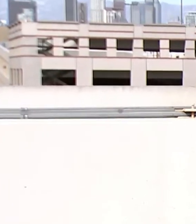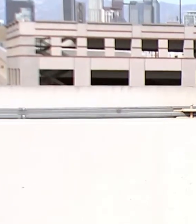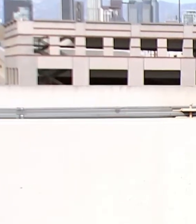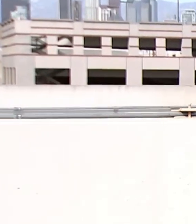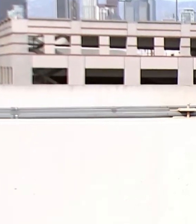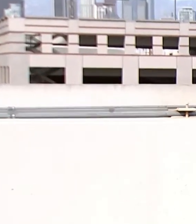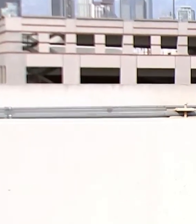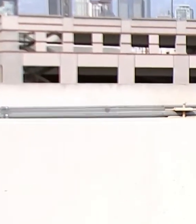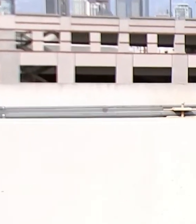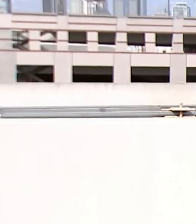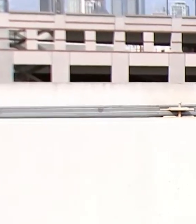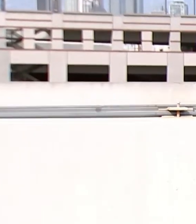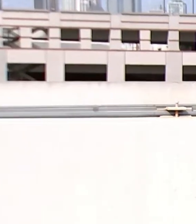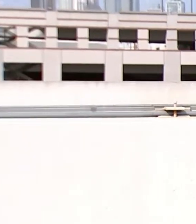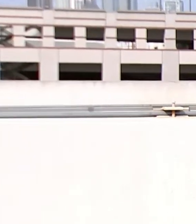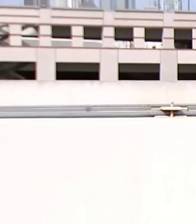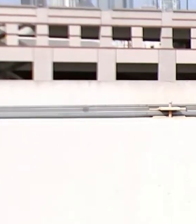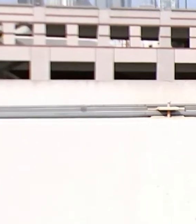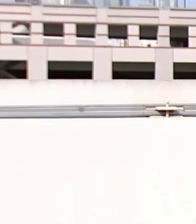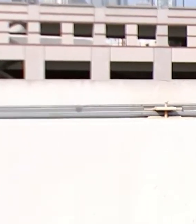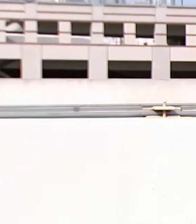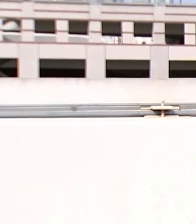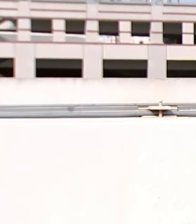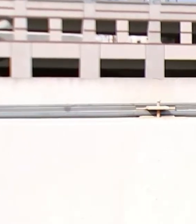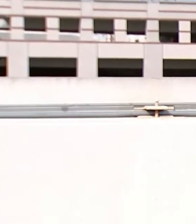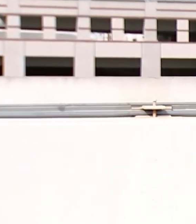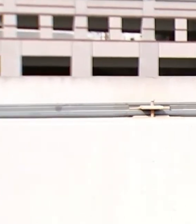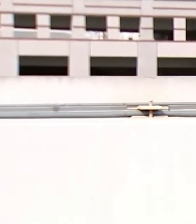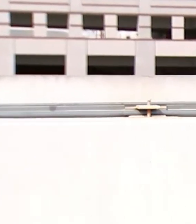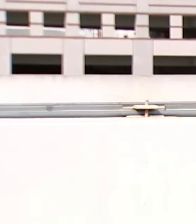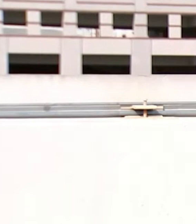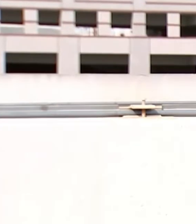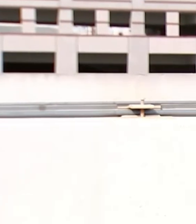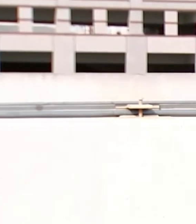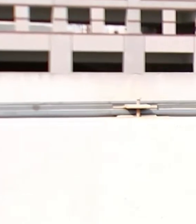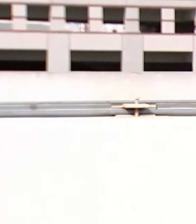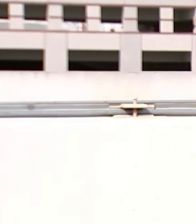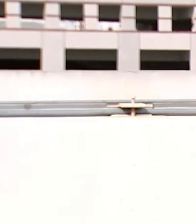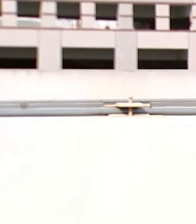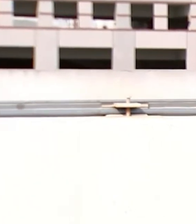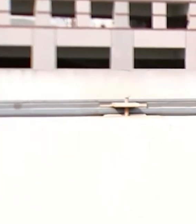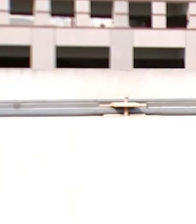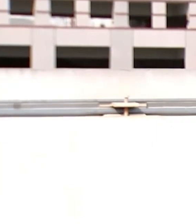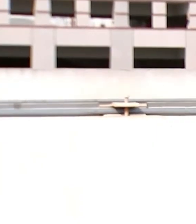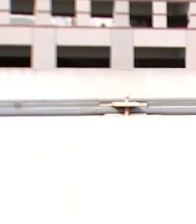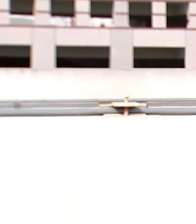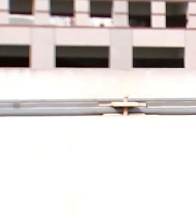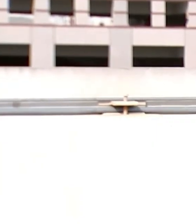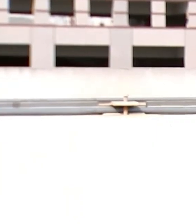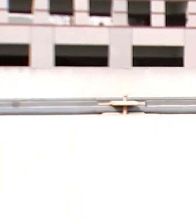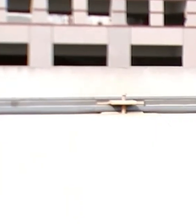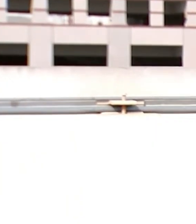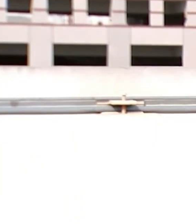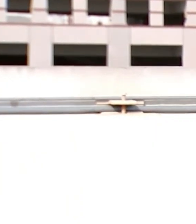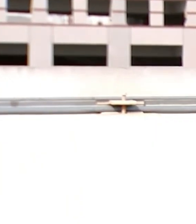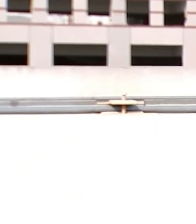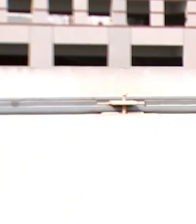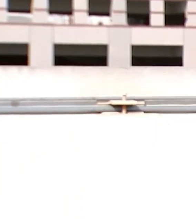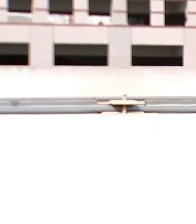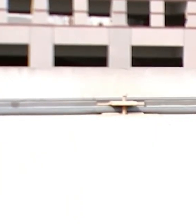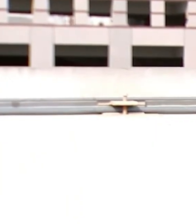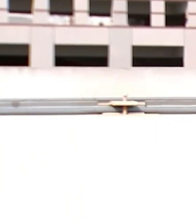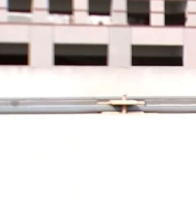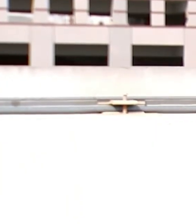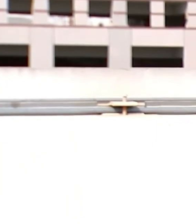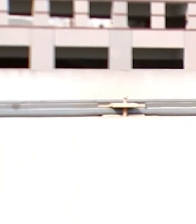necesario con personas como Danny Trejo, líderes en nuestra comunidad, son ejemplos para todos nosotros de proteger